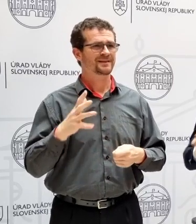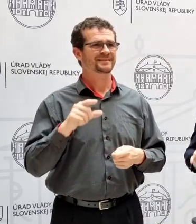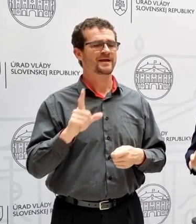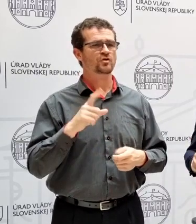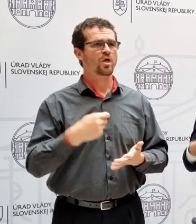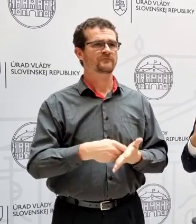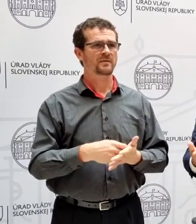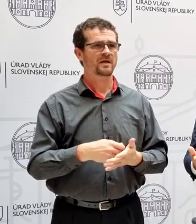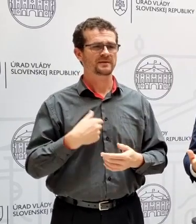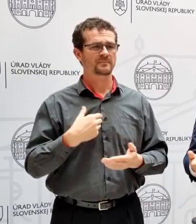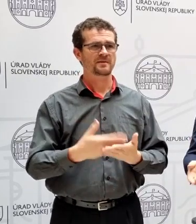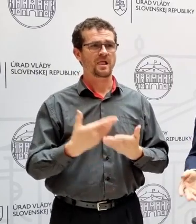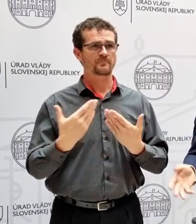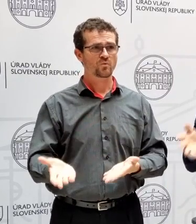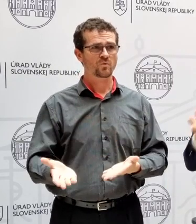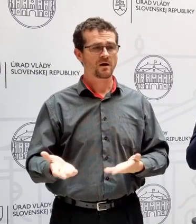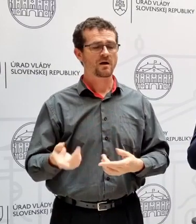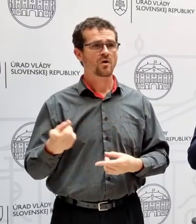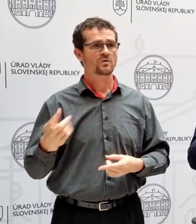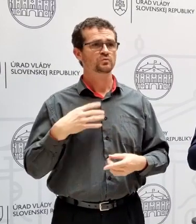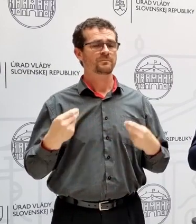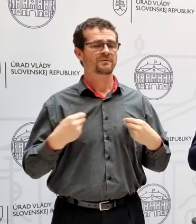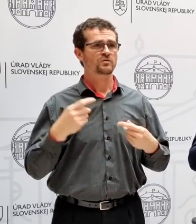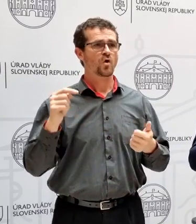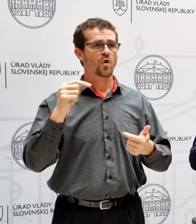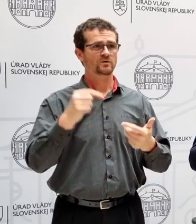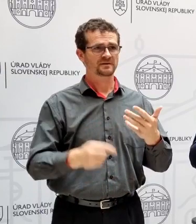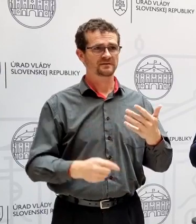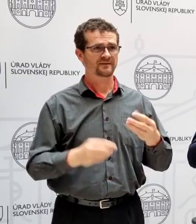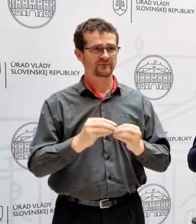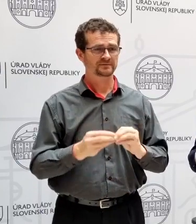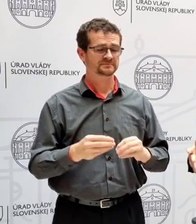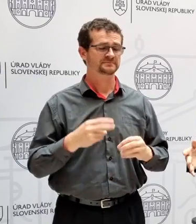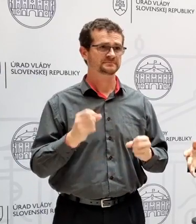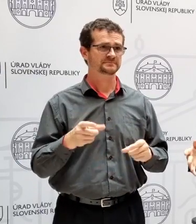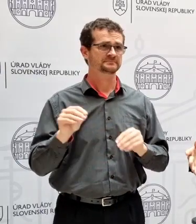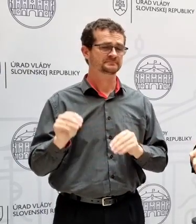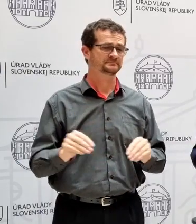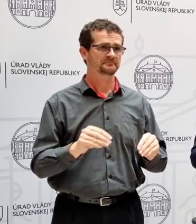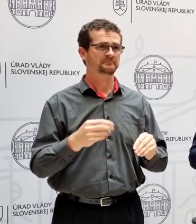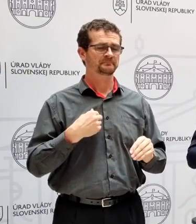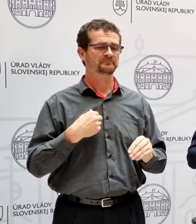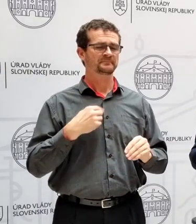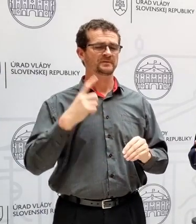len o platoch, keď sme dali tú ponuku, že oni sa chcú baviť aj o tých ostatných veciach. Tak nepriamo som z toho